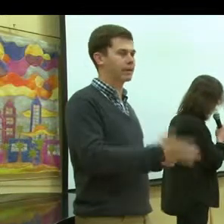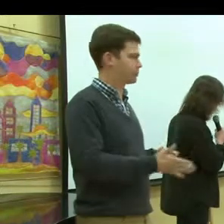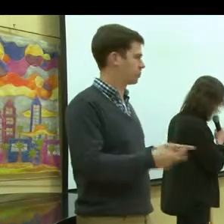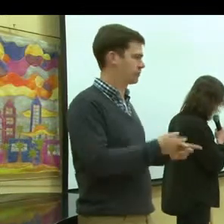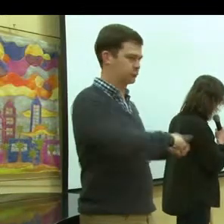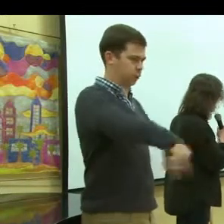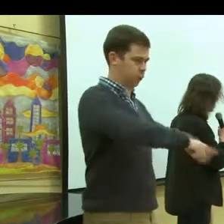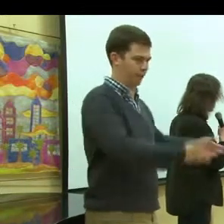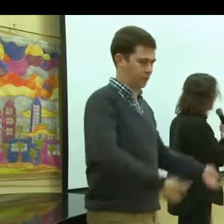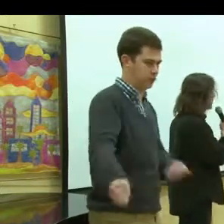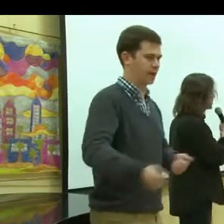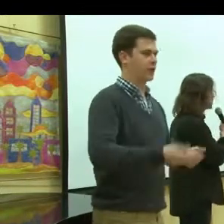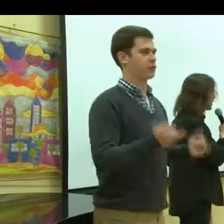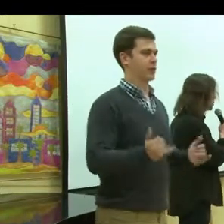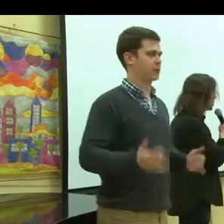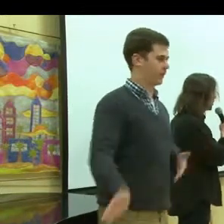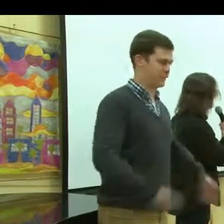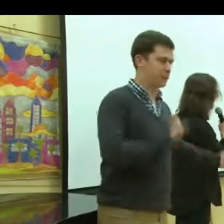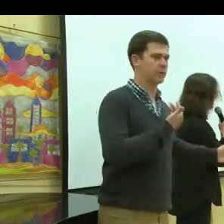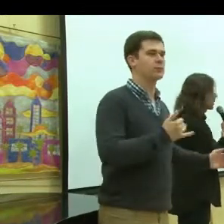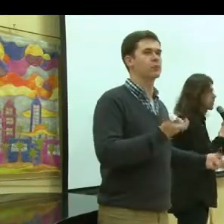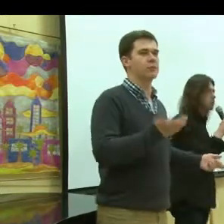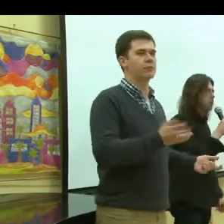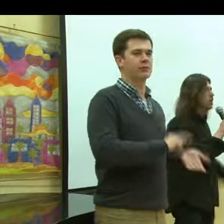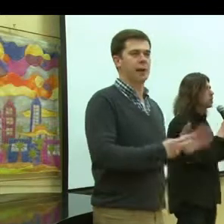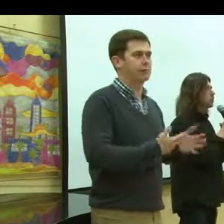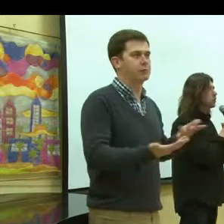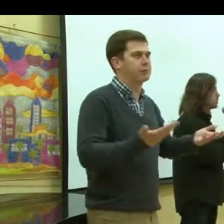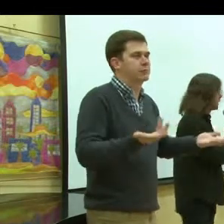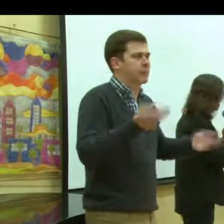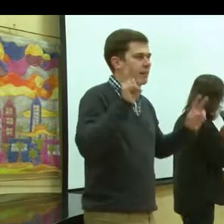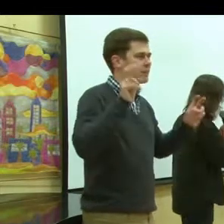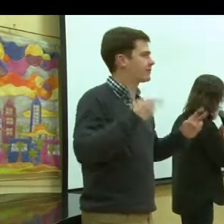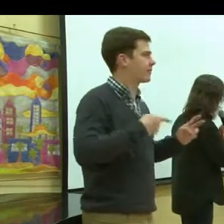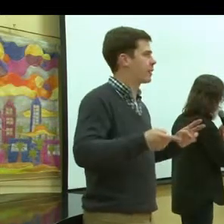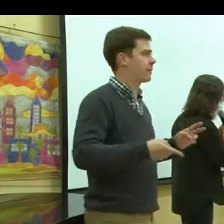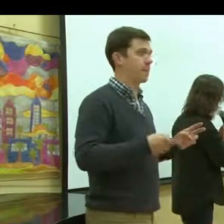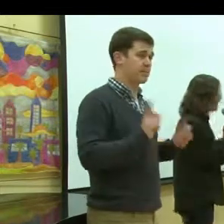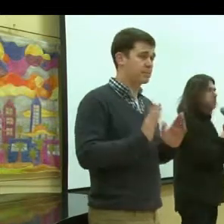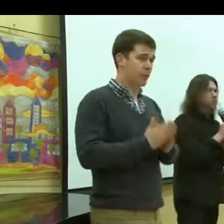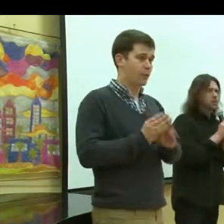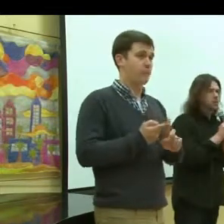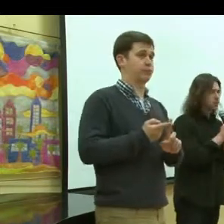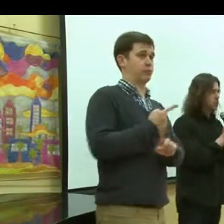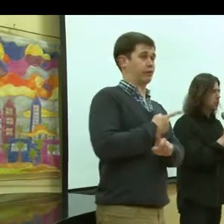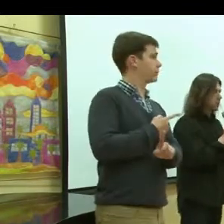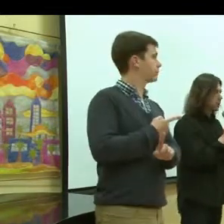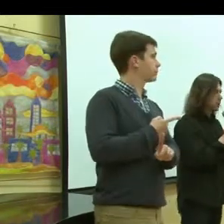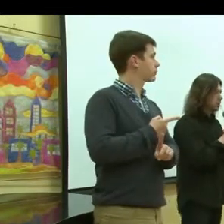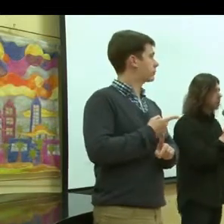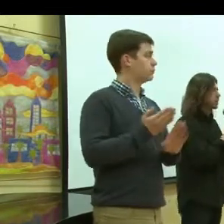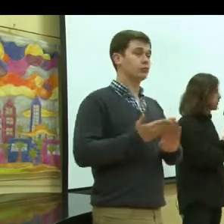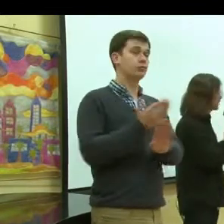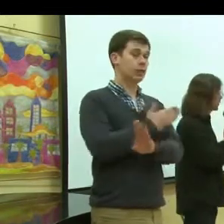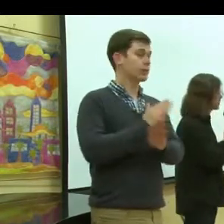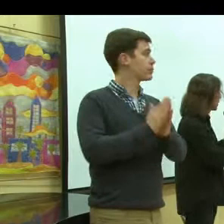zwiniemy stolik, zwiniemy krzesła, a wy coś zatańczycie. Powiedzcie, co zatańczycie. Tylko zanim jeszcze wtedy zatańczycie, zaprosimy tutaj